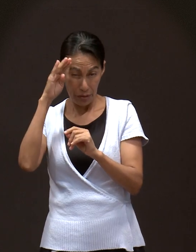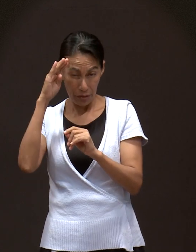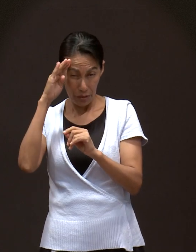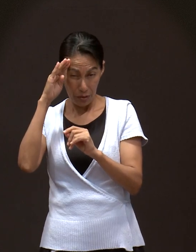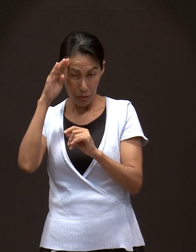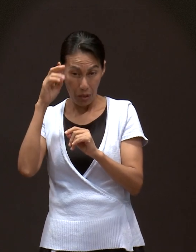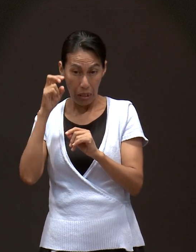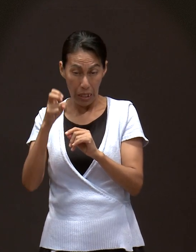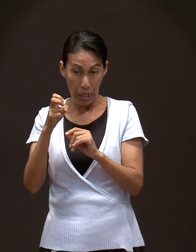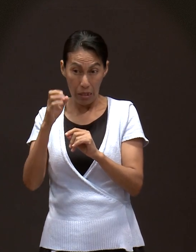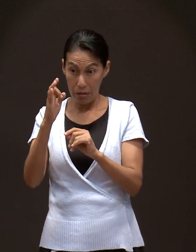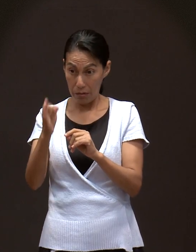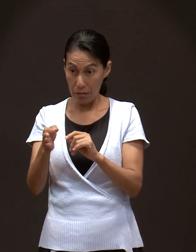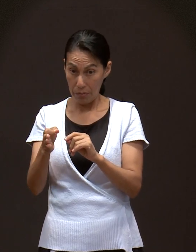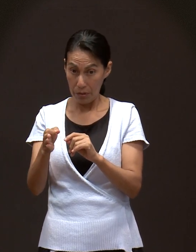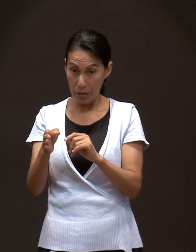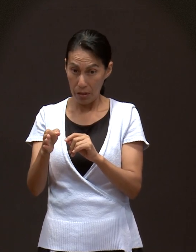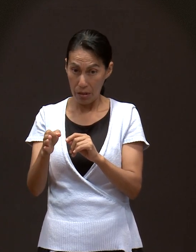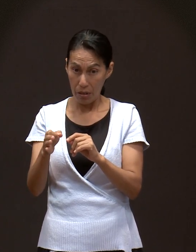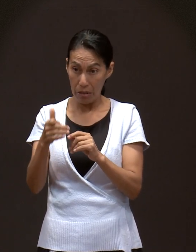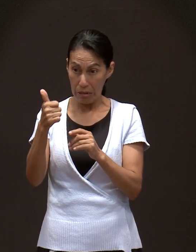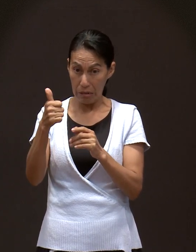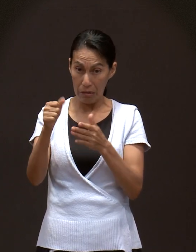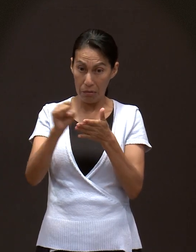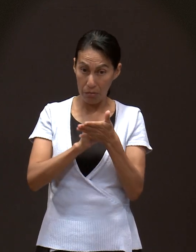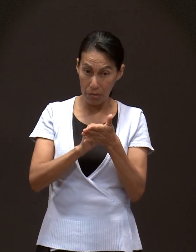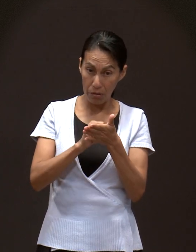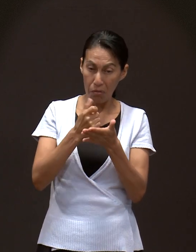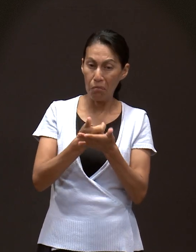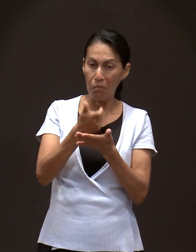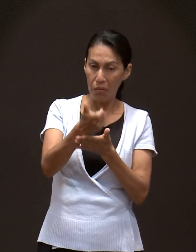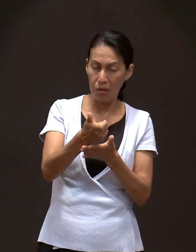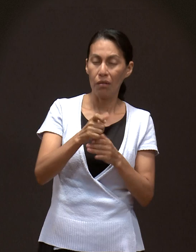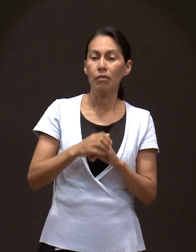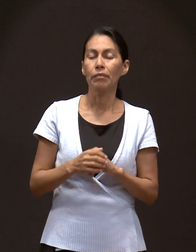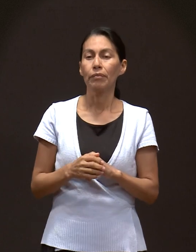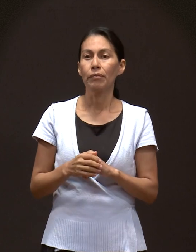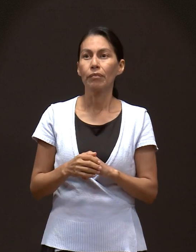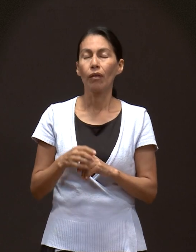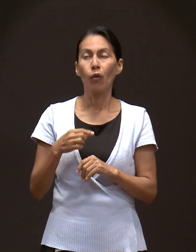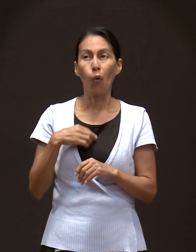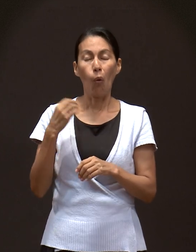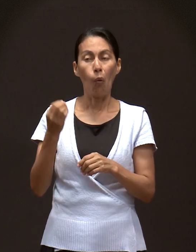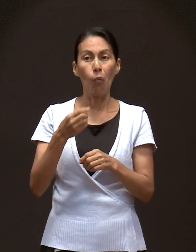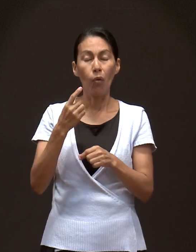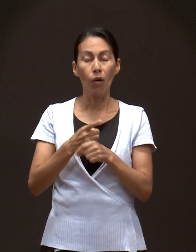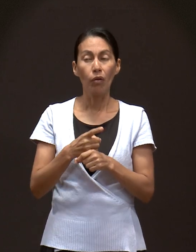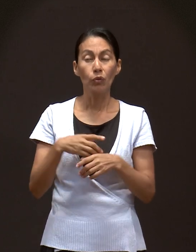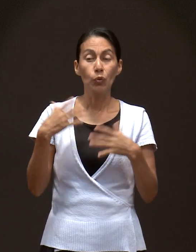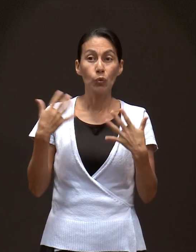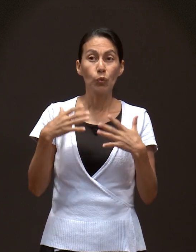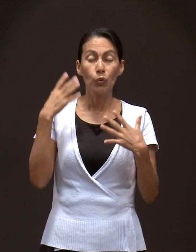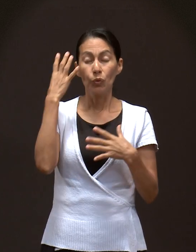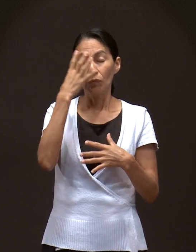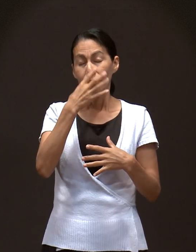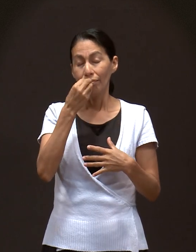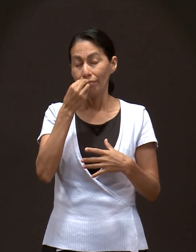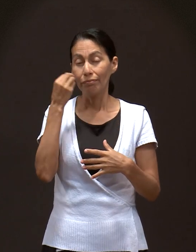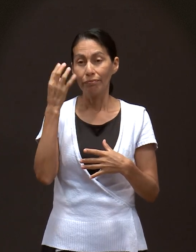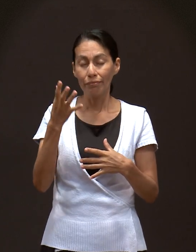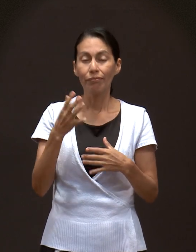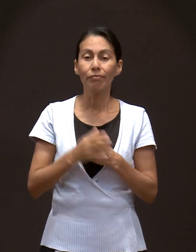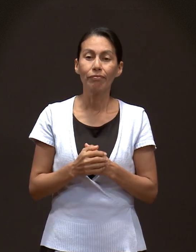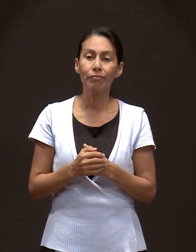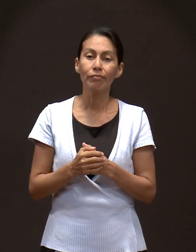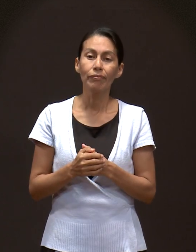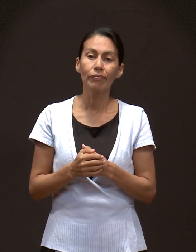prácticamente va a cubrir todo su semestre. ¡Wow! ¡Qué gran oportunidad! Realmente era una muy buena